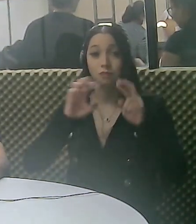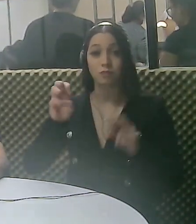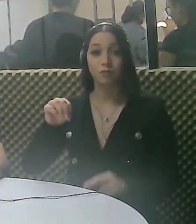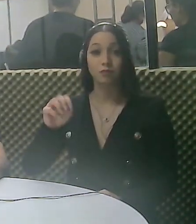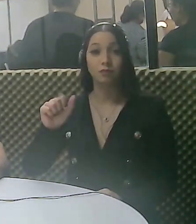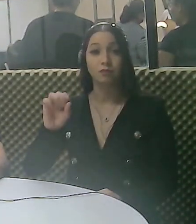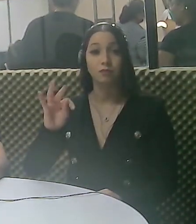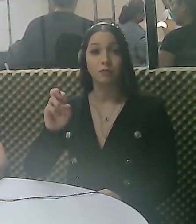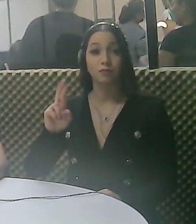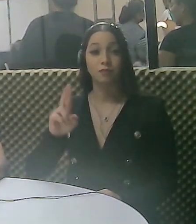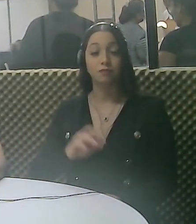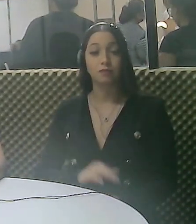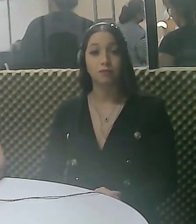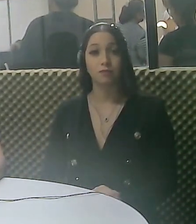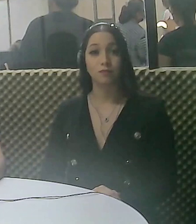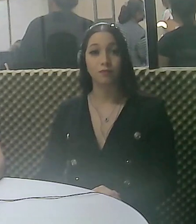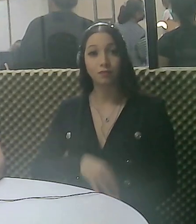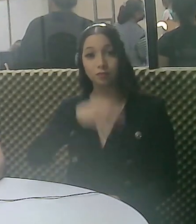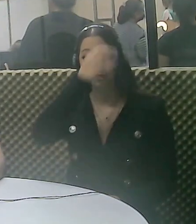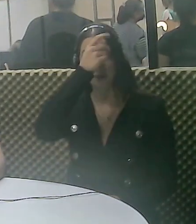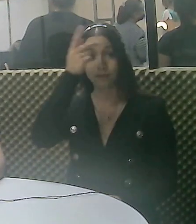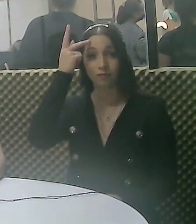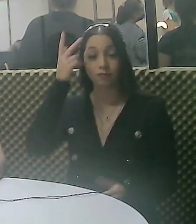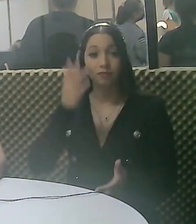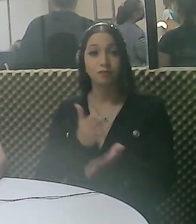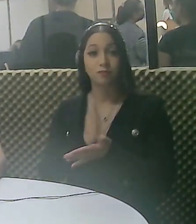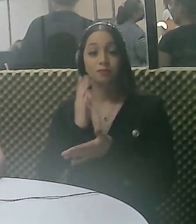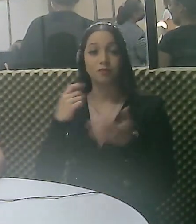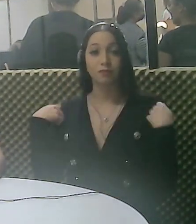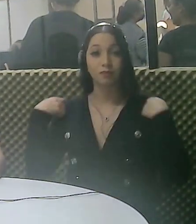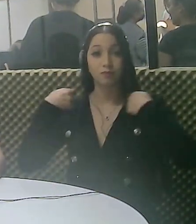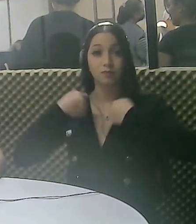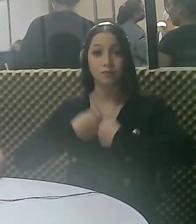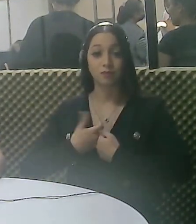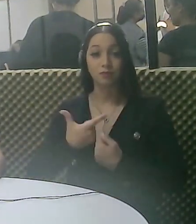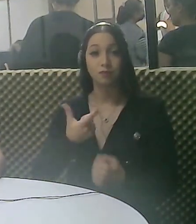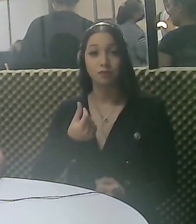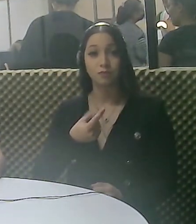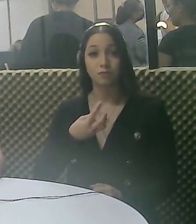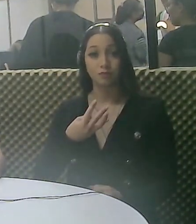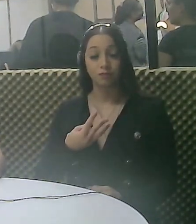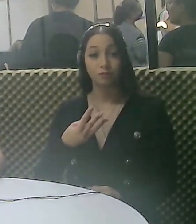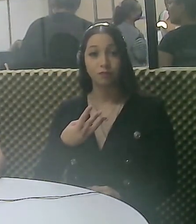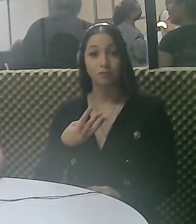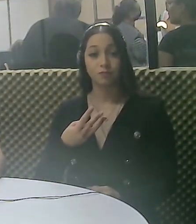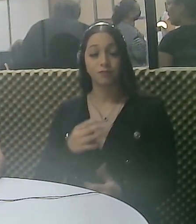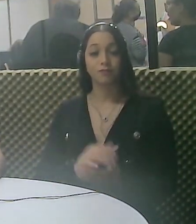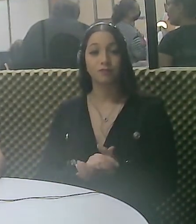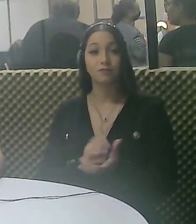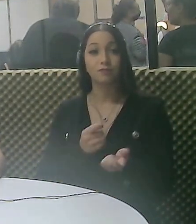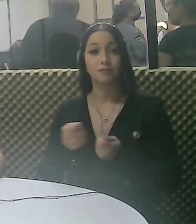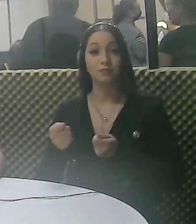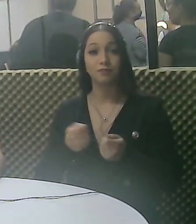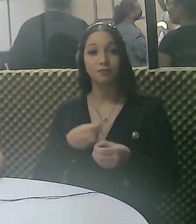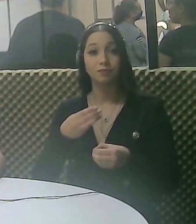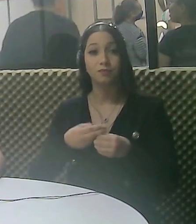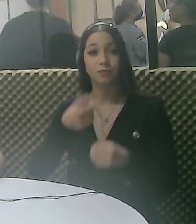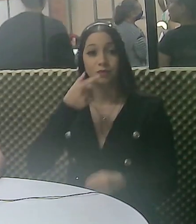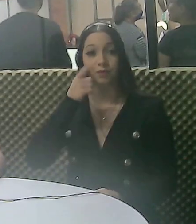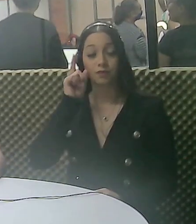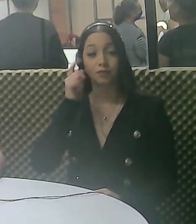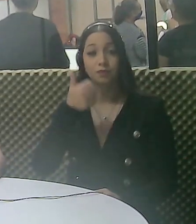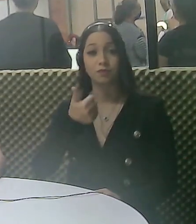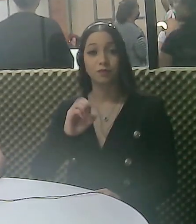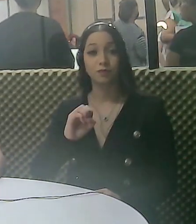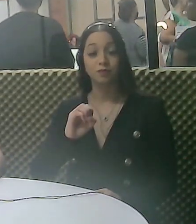Emater. Prefeitura lança campanha do Agasalho 2023. A administração municipal lançou ontem a